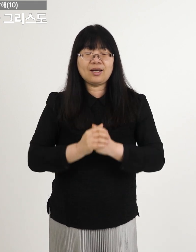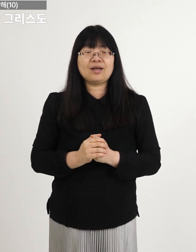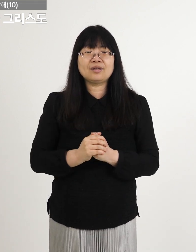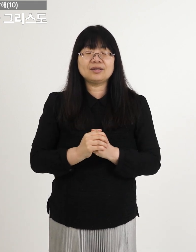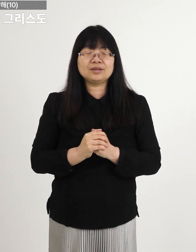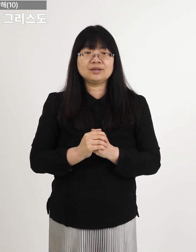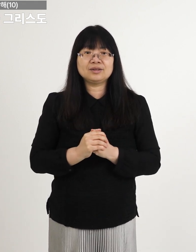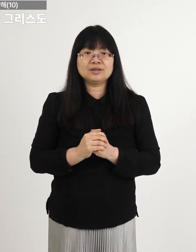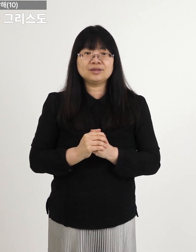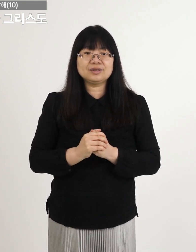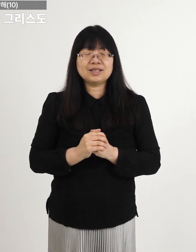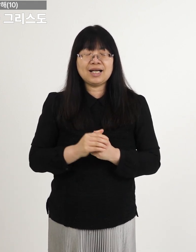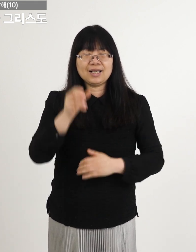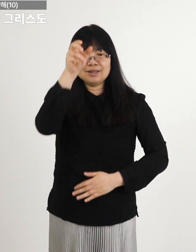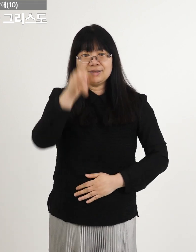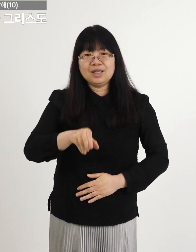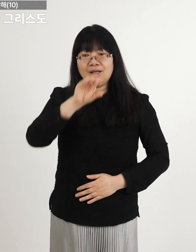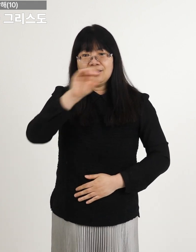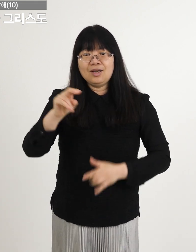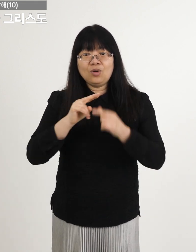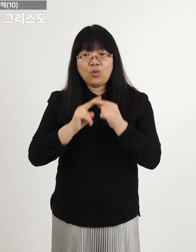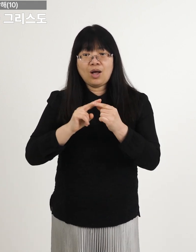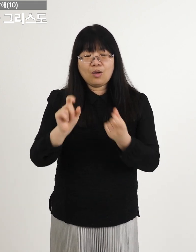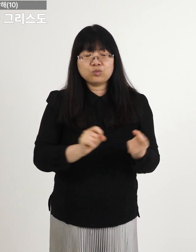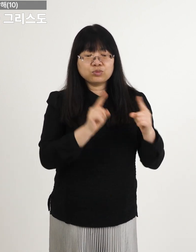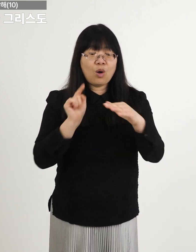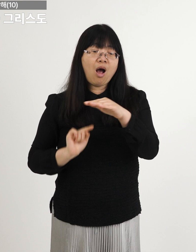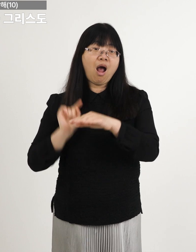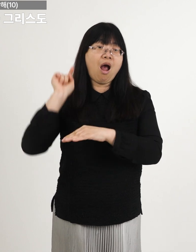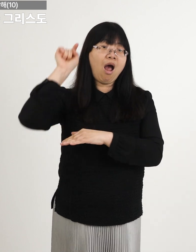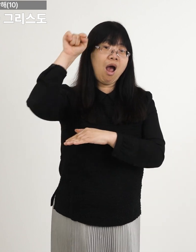이후에 십자가와 부활 넘어